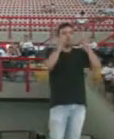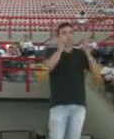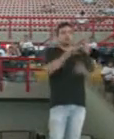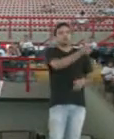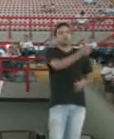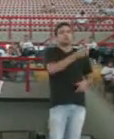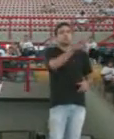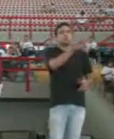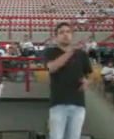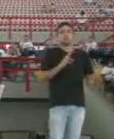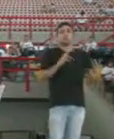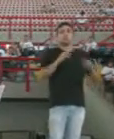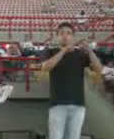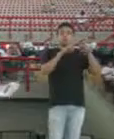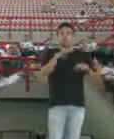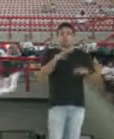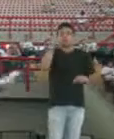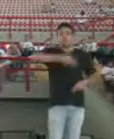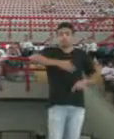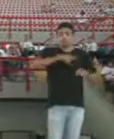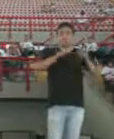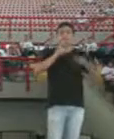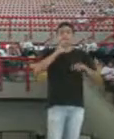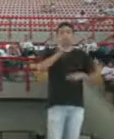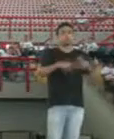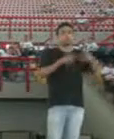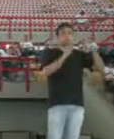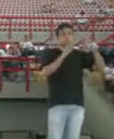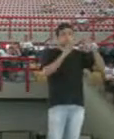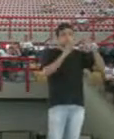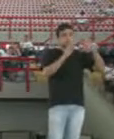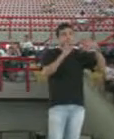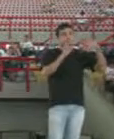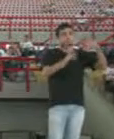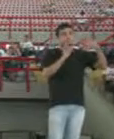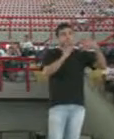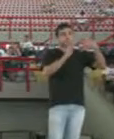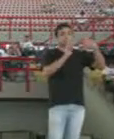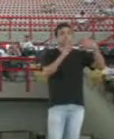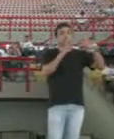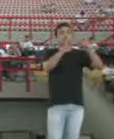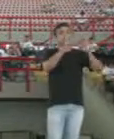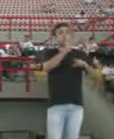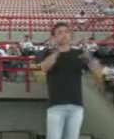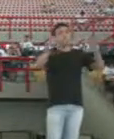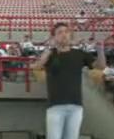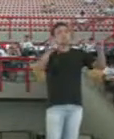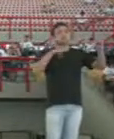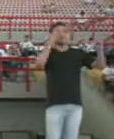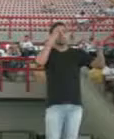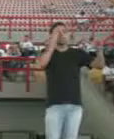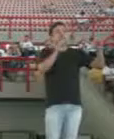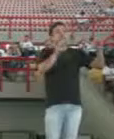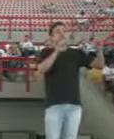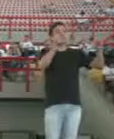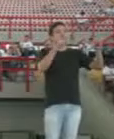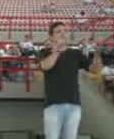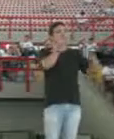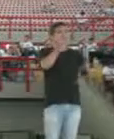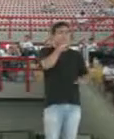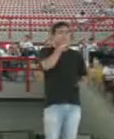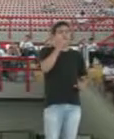controle remoto. Então tá aí. Resposta D de dado. Da imagem depreende-se principalmente que pais